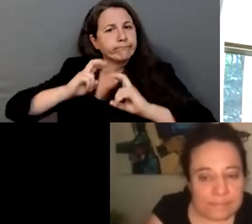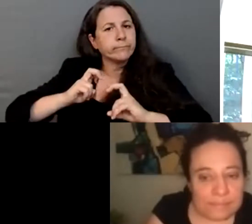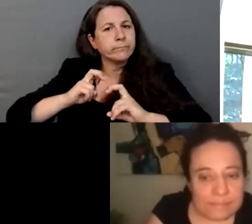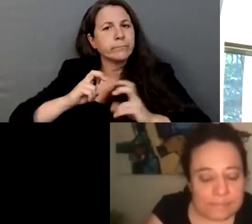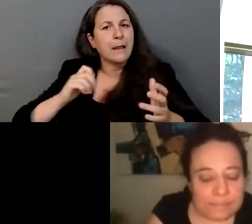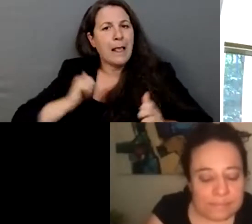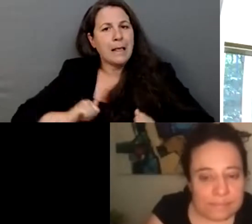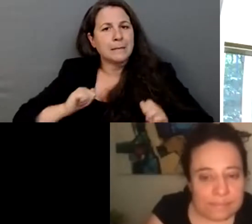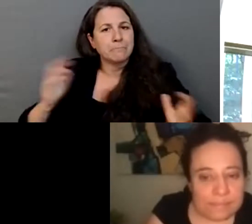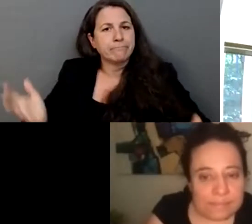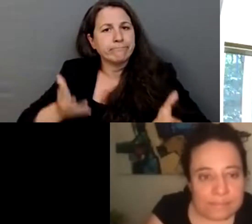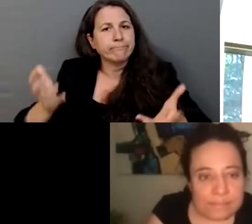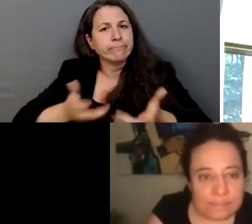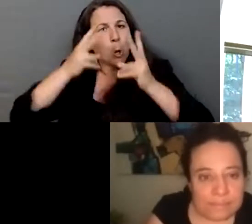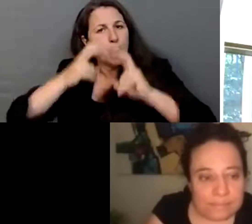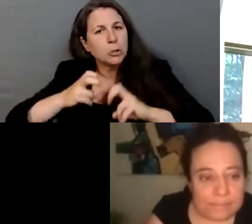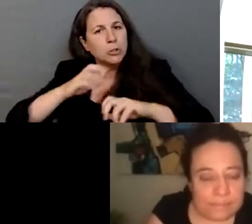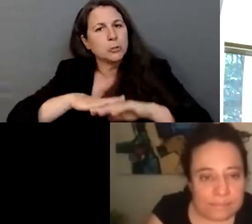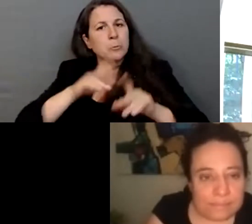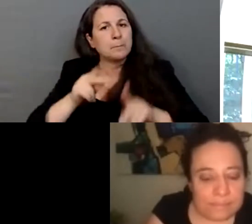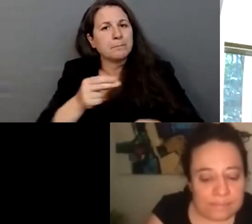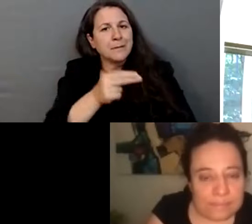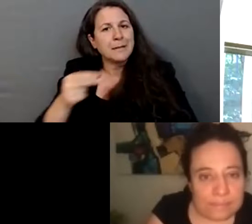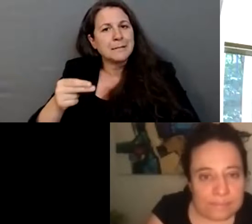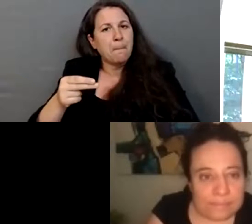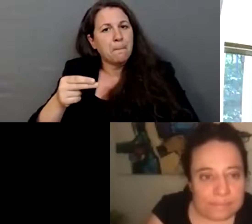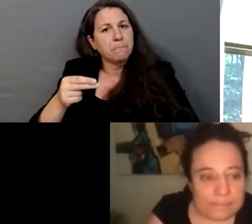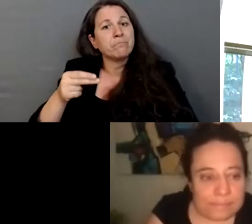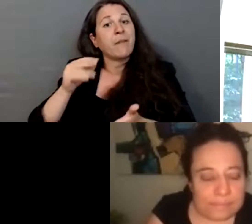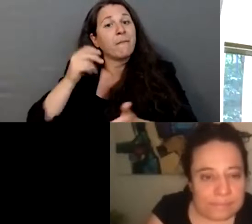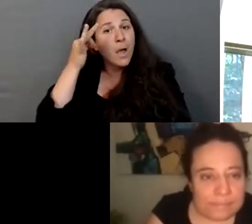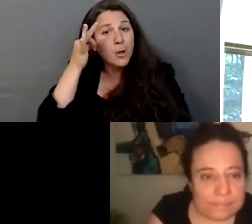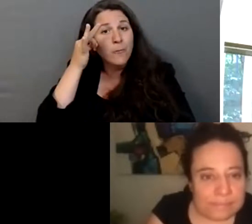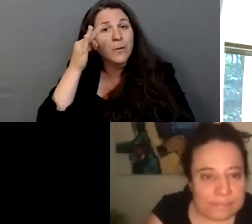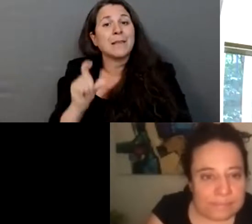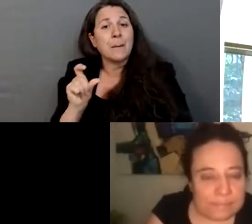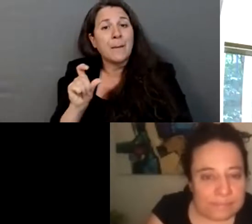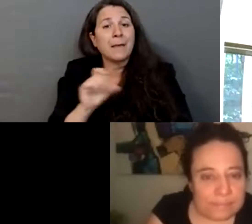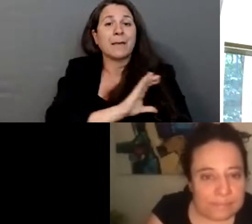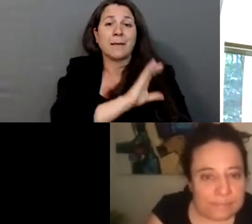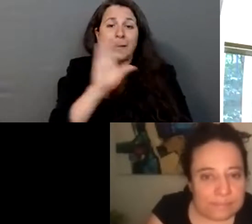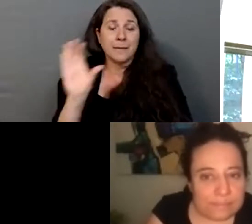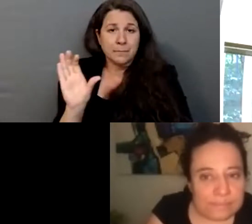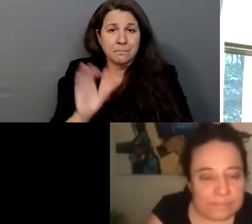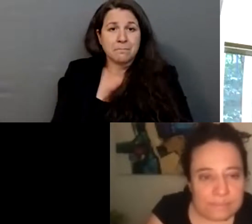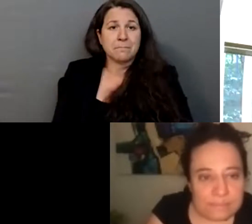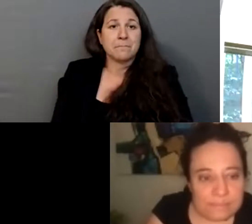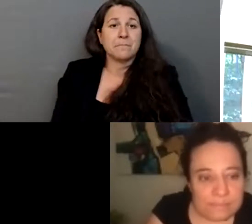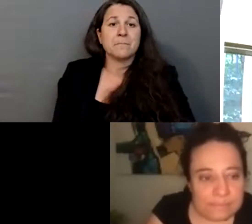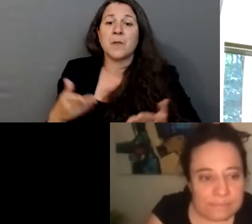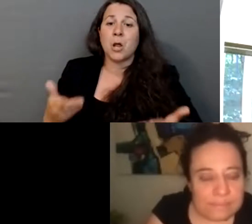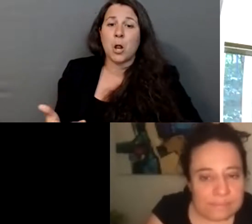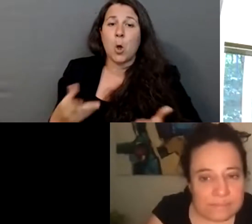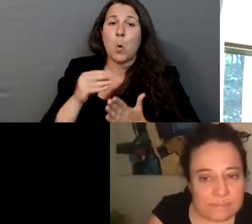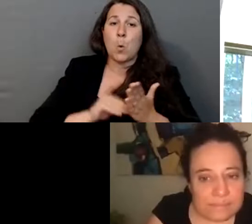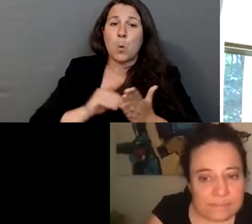l'étude critique du handicap dans les communautés francophones au Québec et au Canada. Le texte dont elle va nous parler, dont elle est l'autrice, est «